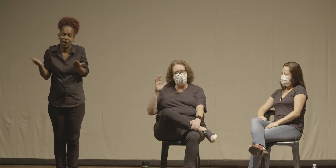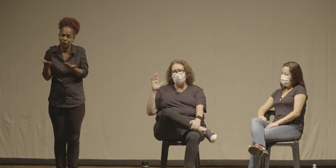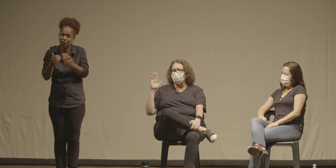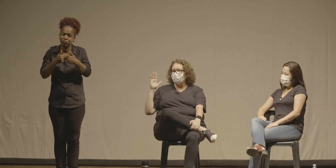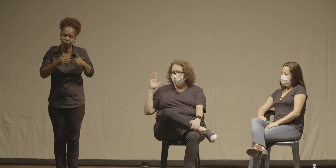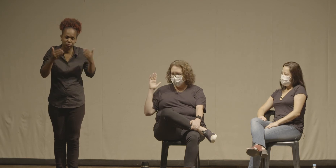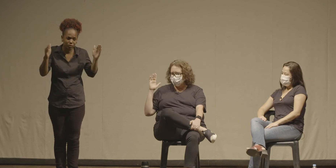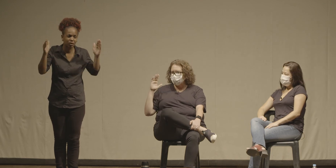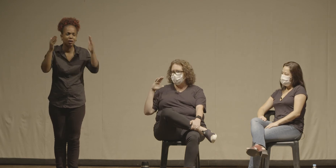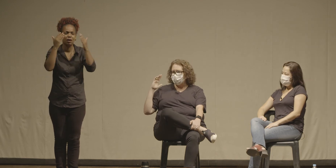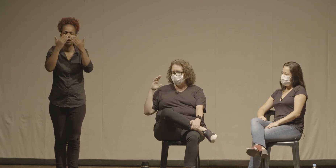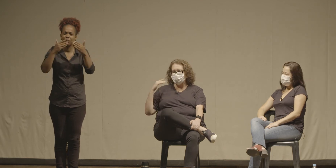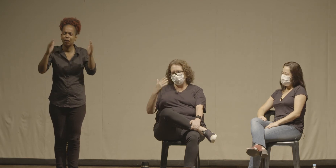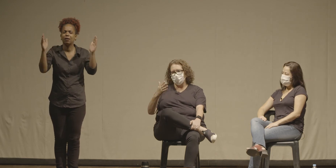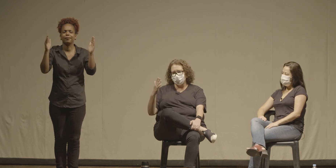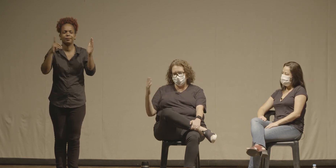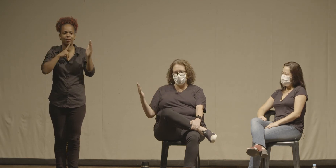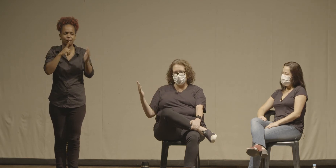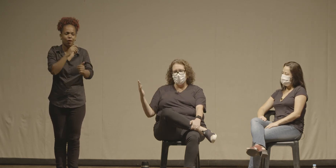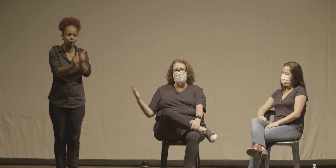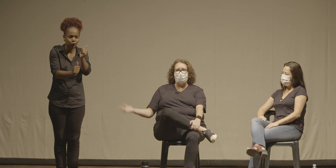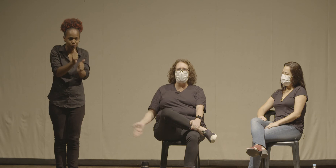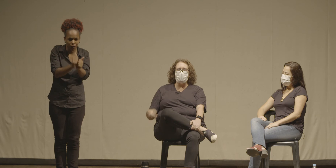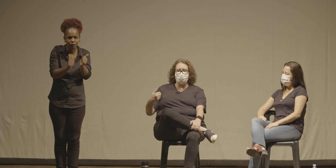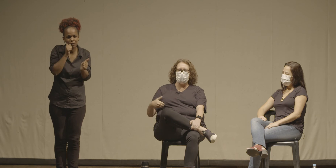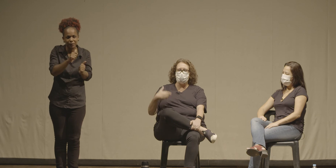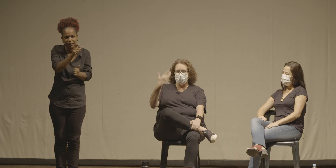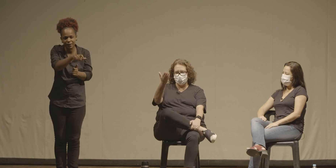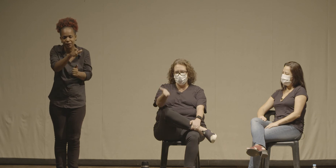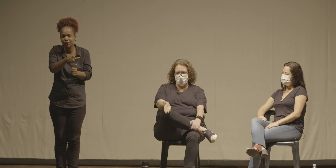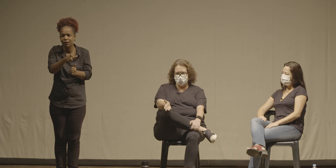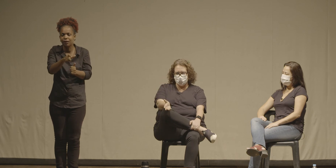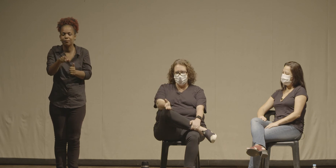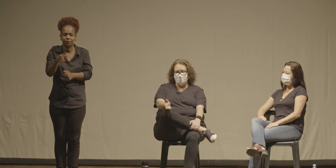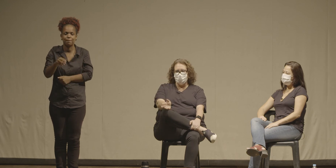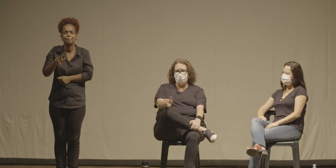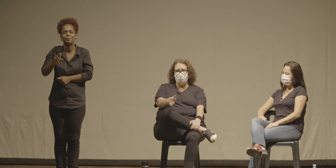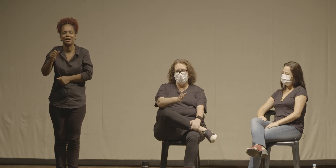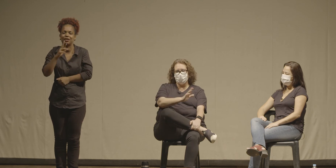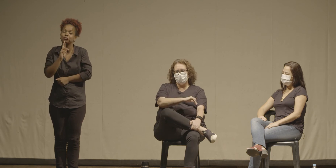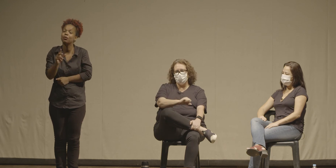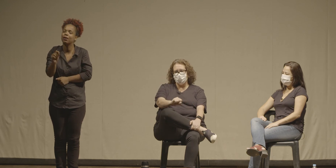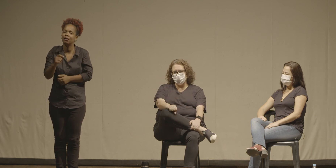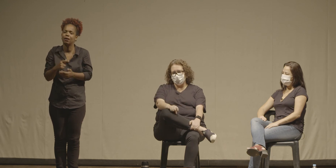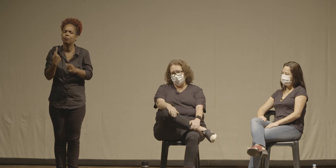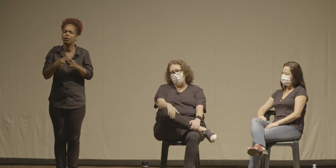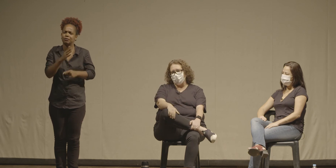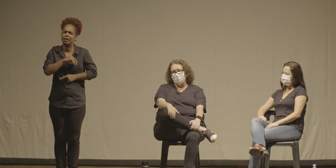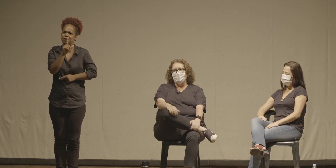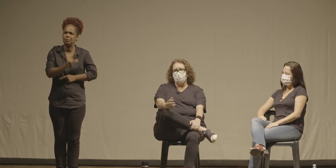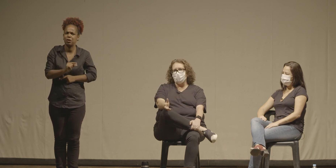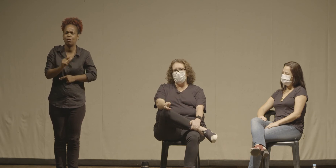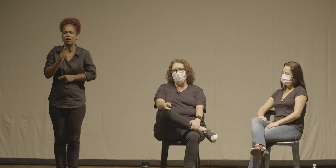abrindo um pouco a cabeça para o futebol feminino. Aí entra a resposta da Marta. Por que a Marta ganha menos do que o